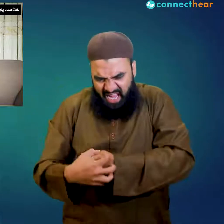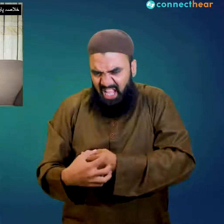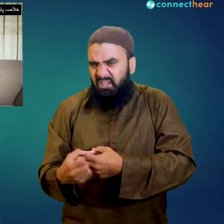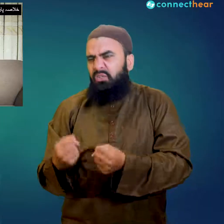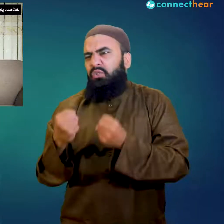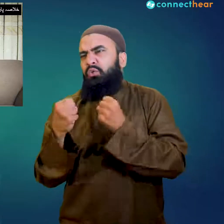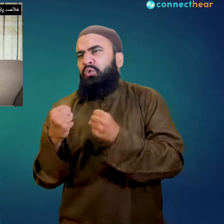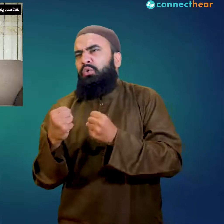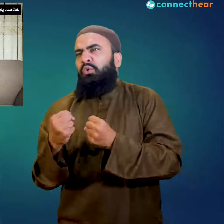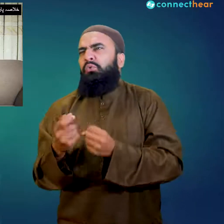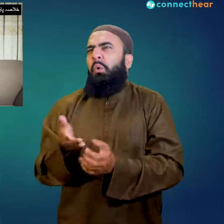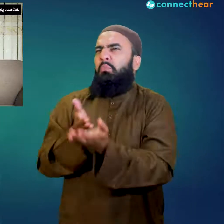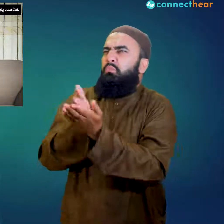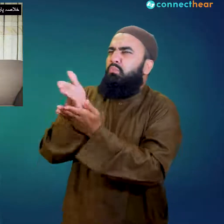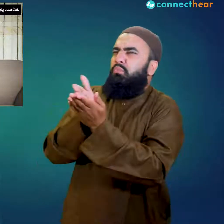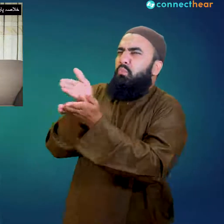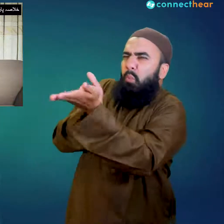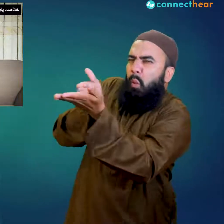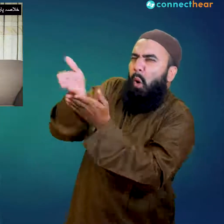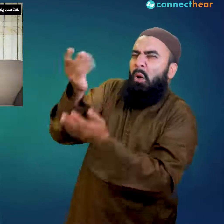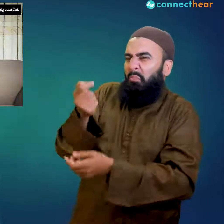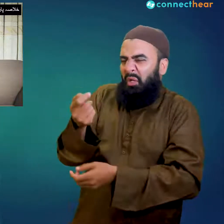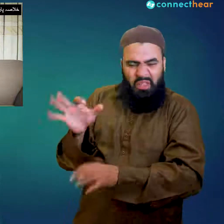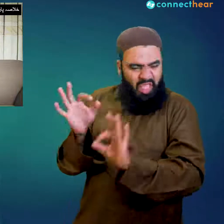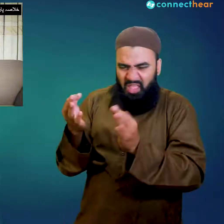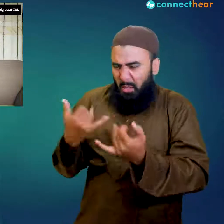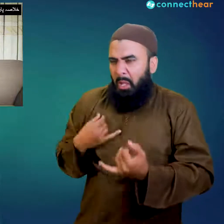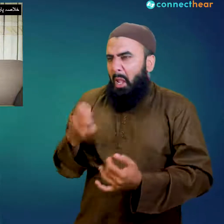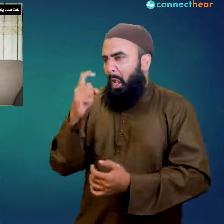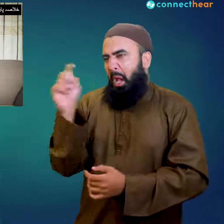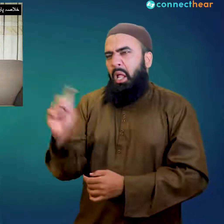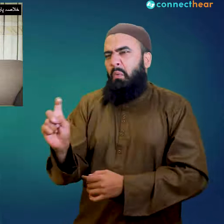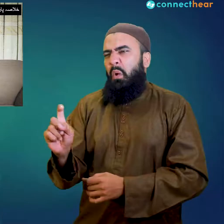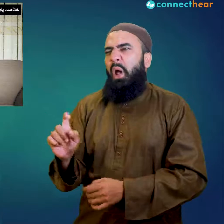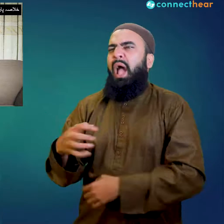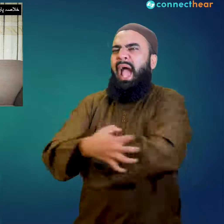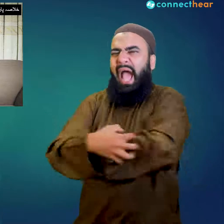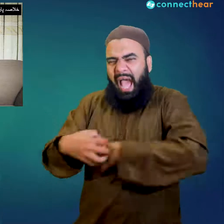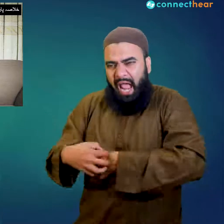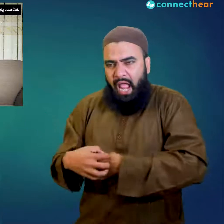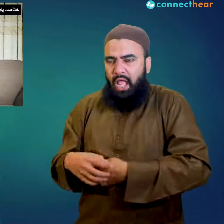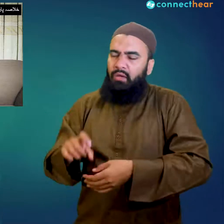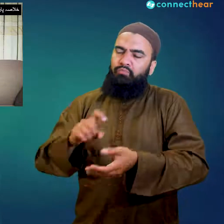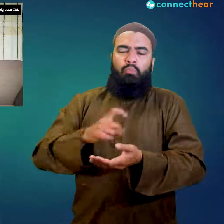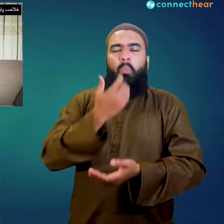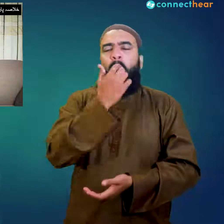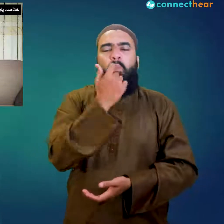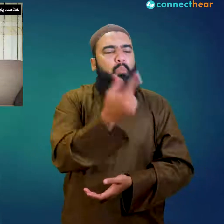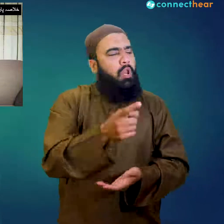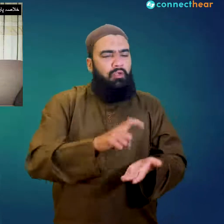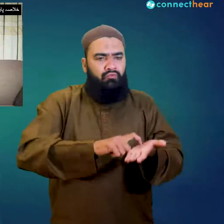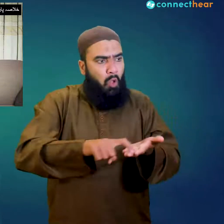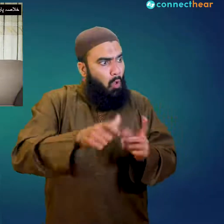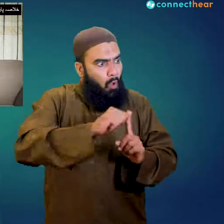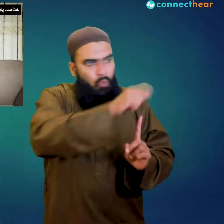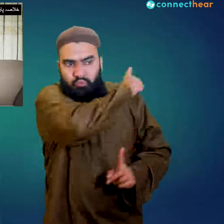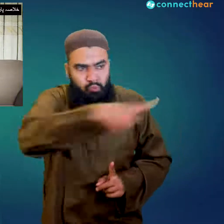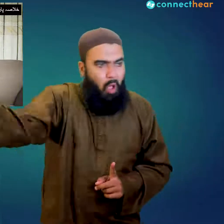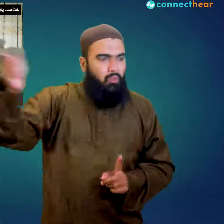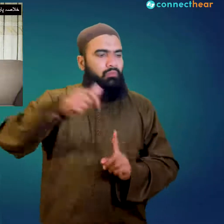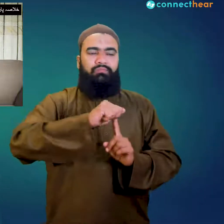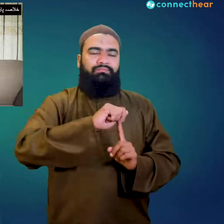بھی استطاعت ہو، زاد راہ ہو، اور دوسرا اپنے اہل و عیال کے نان نفقے کا